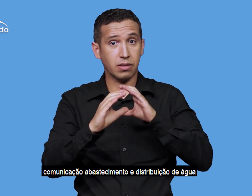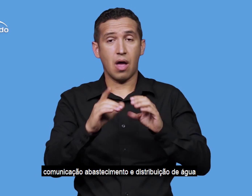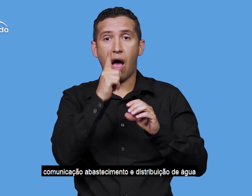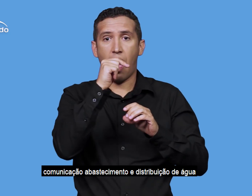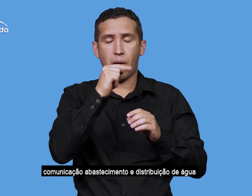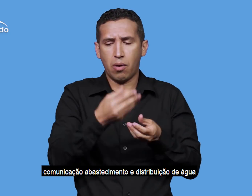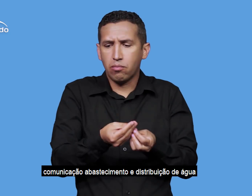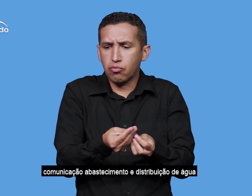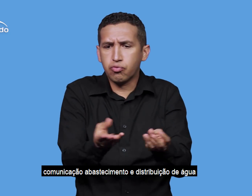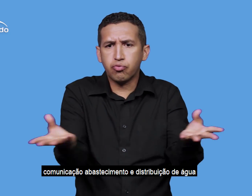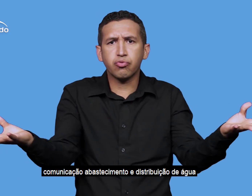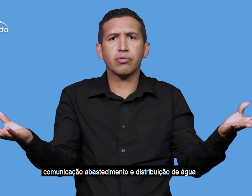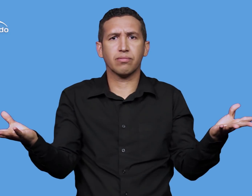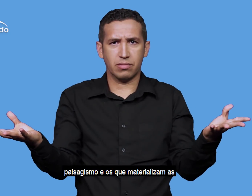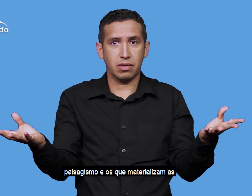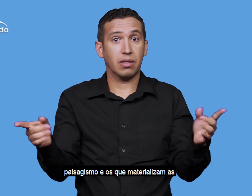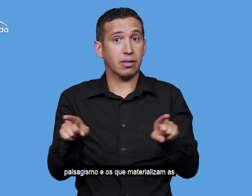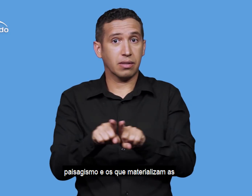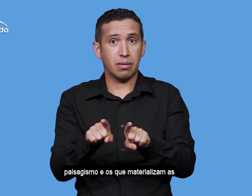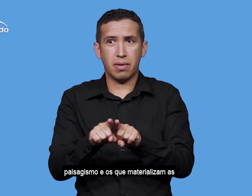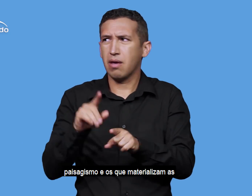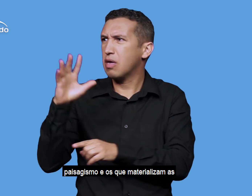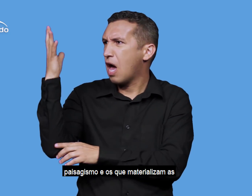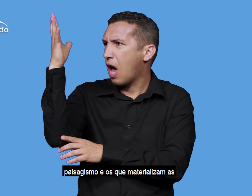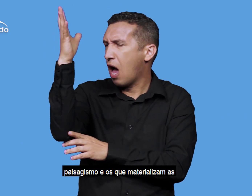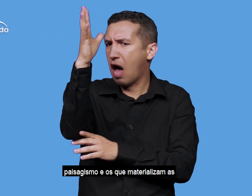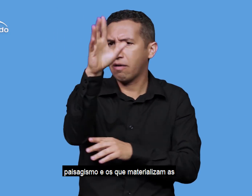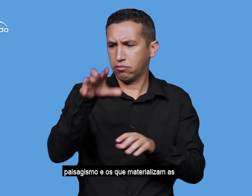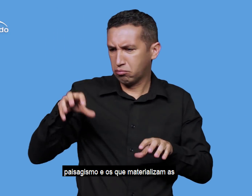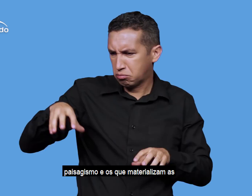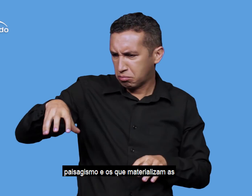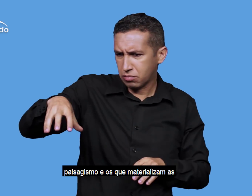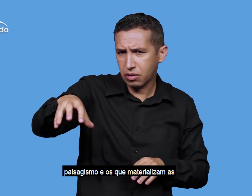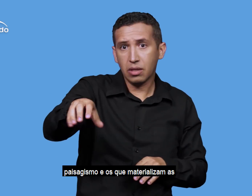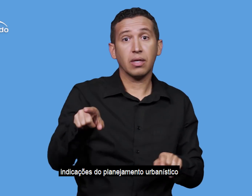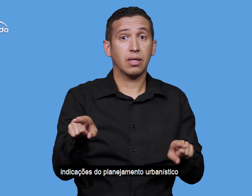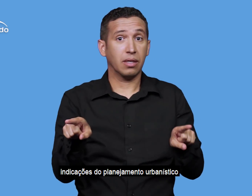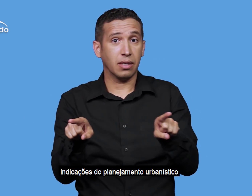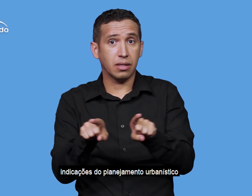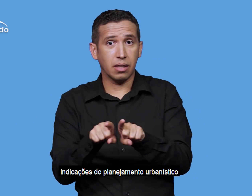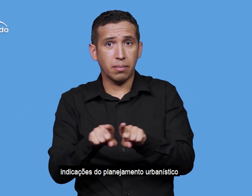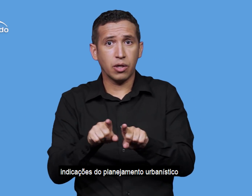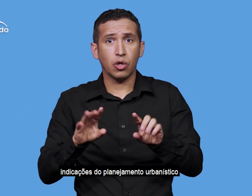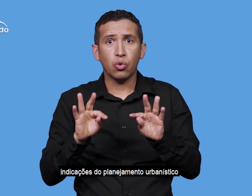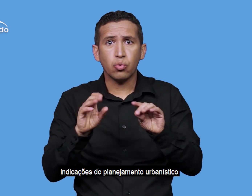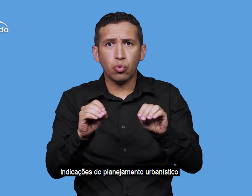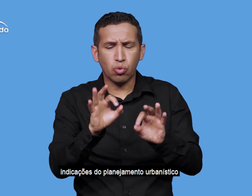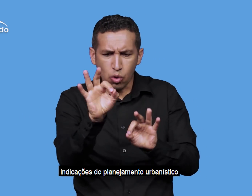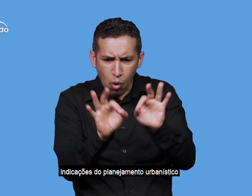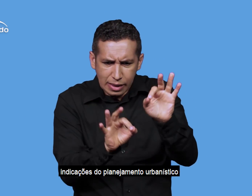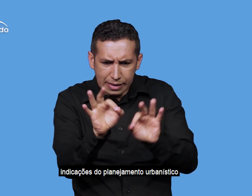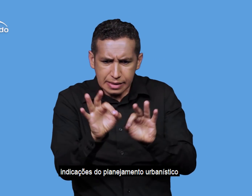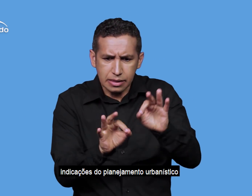distribuição de água paisagismo e os que materializam as indicações do planejamento urbanístico